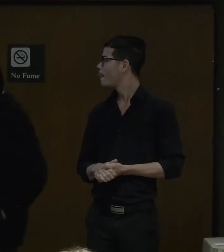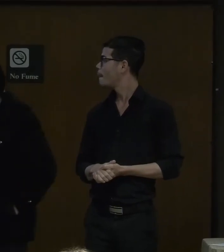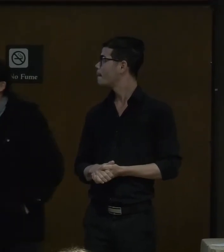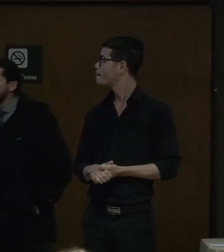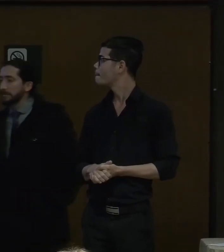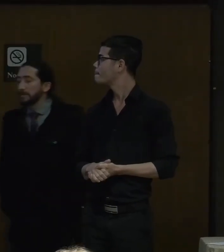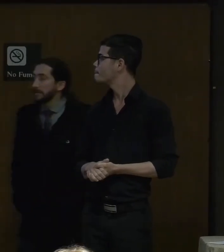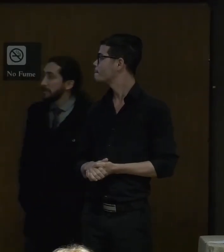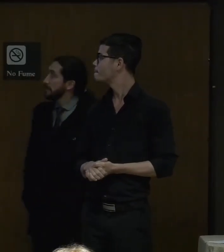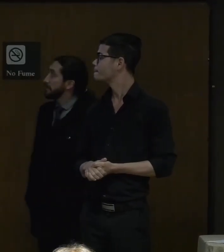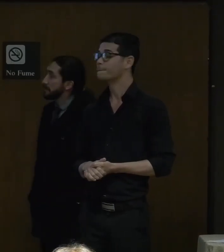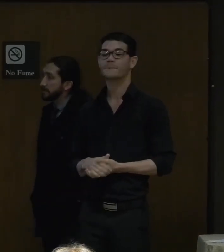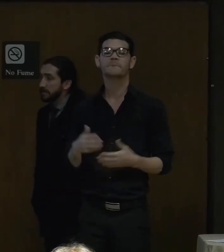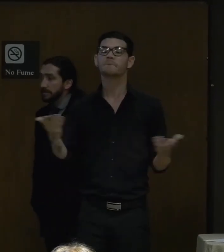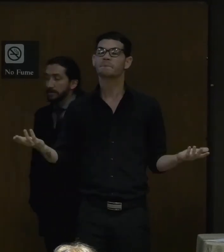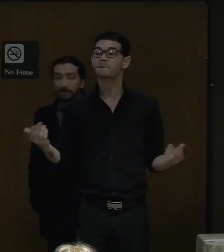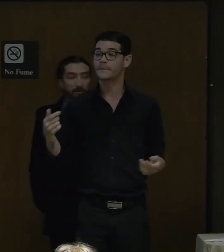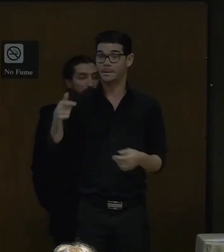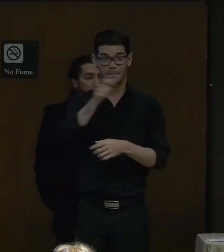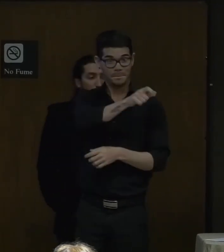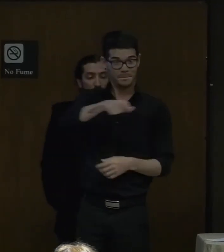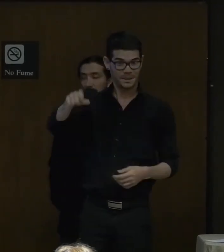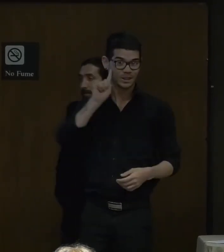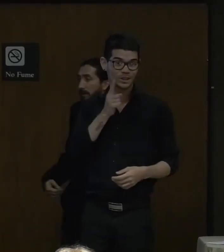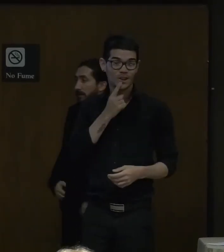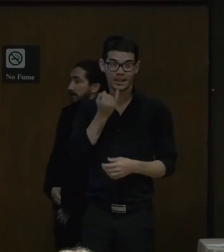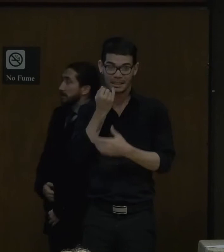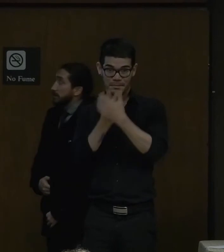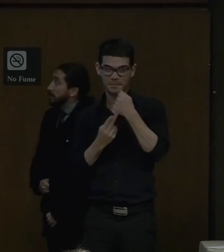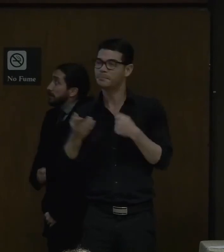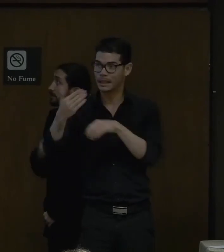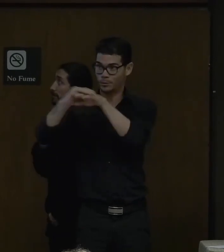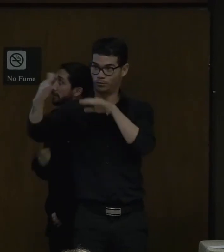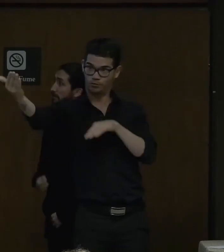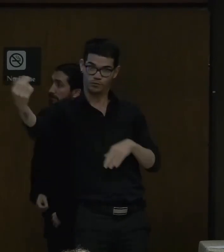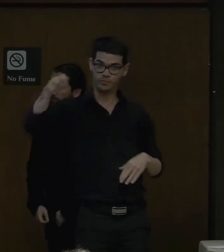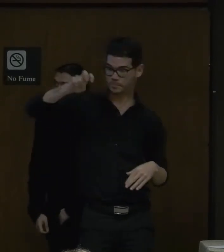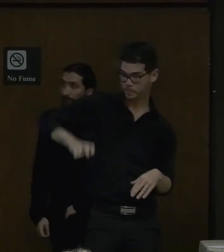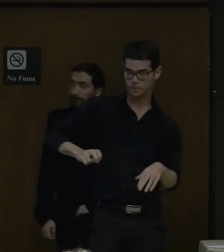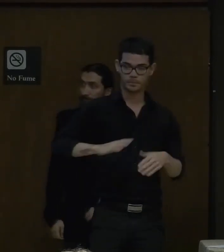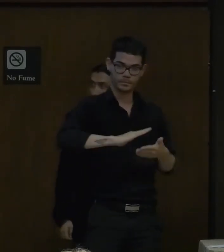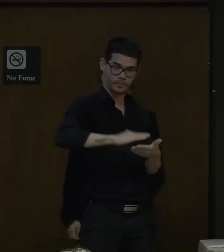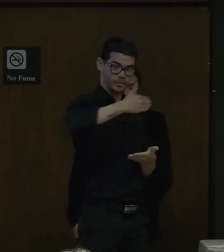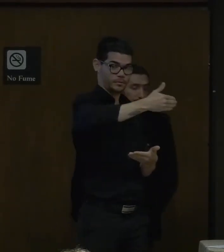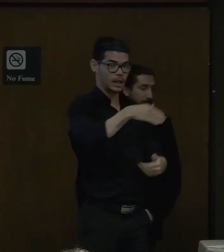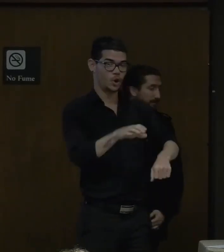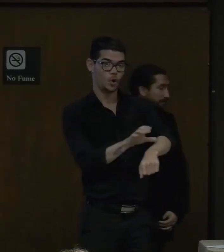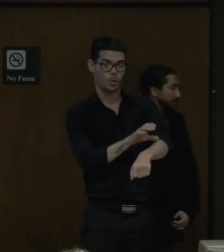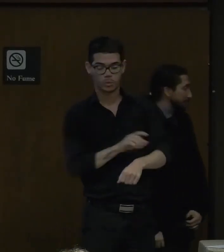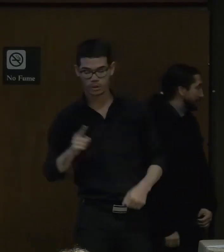Lo que tenían que hacer las personas que participaron en este experimento era, ellos simplemente leían pares de palabras